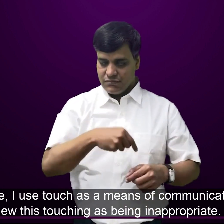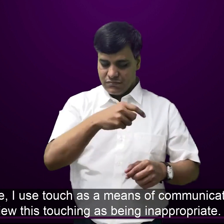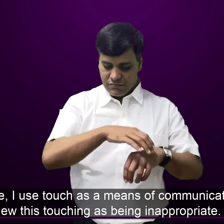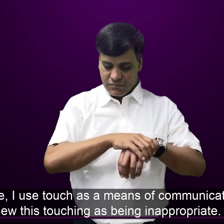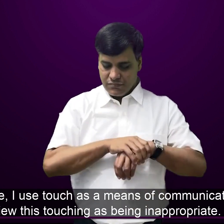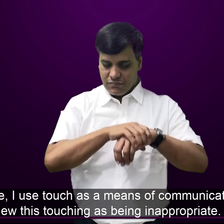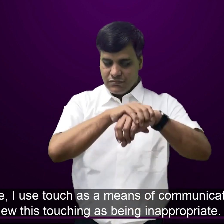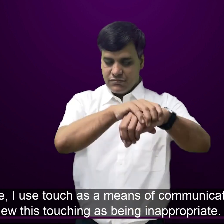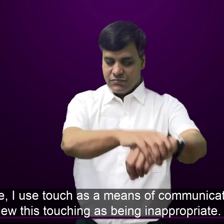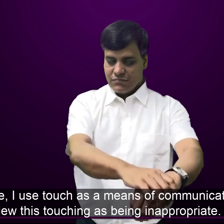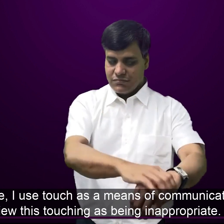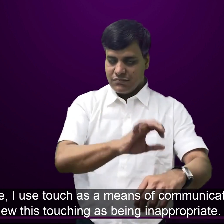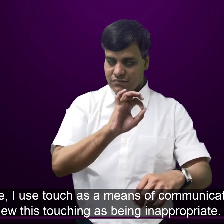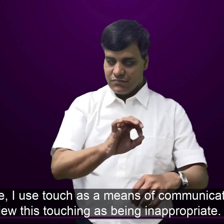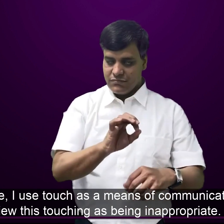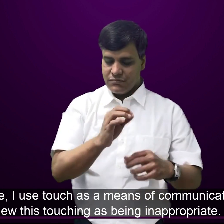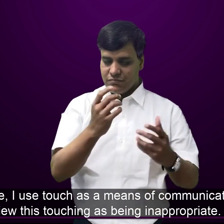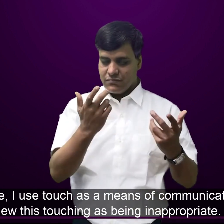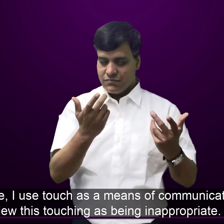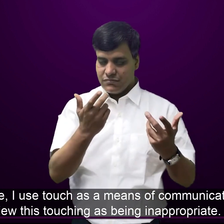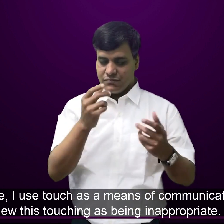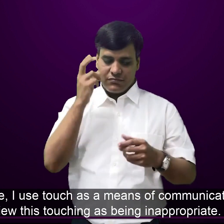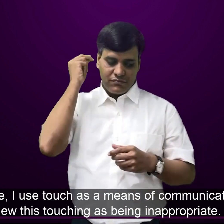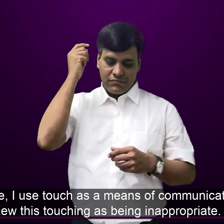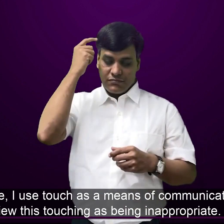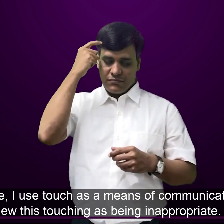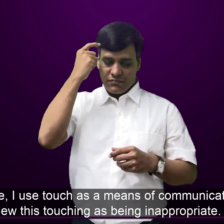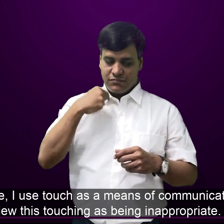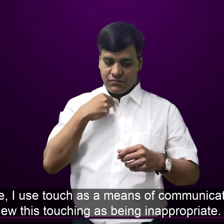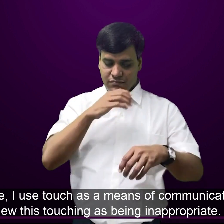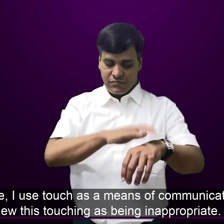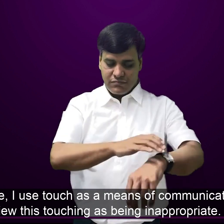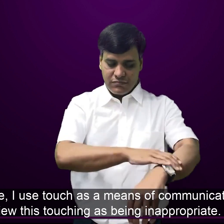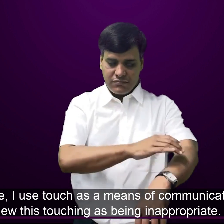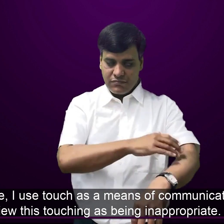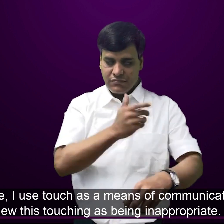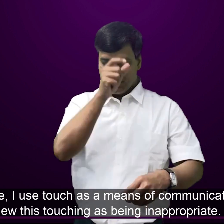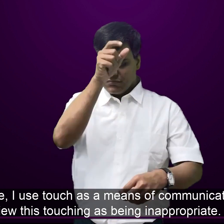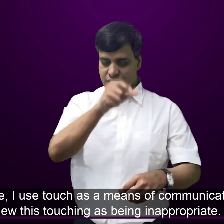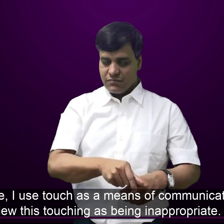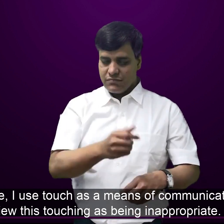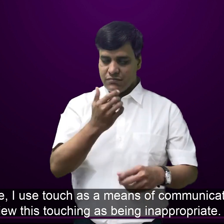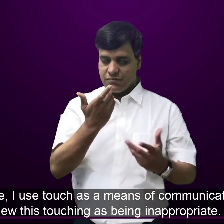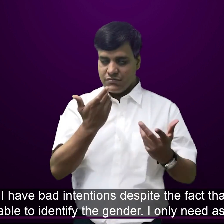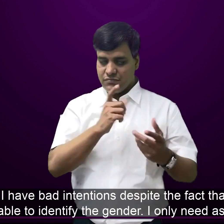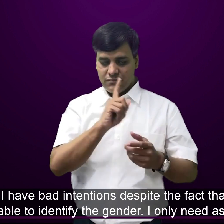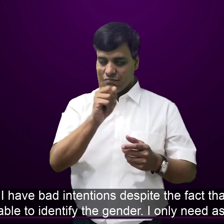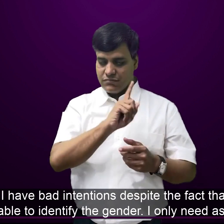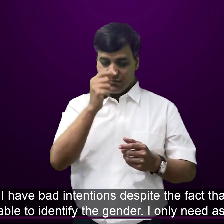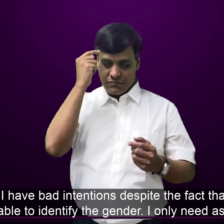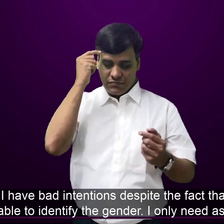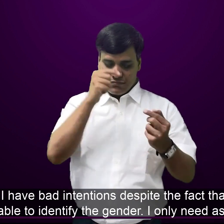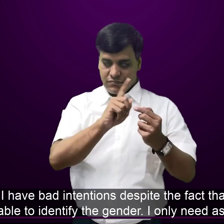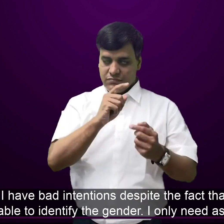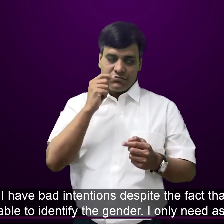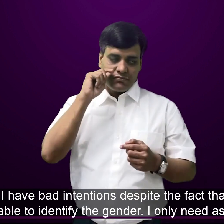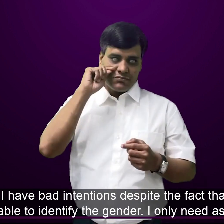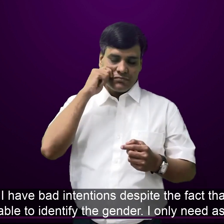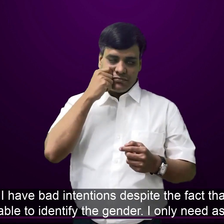हमें उनको स्पर्श करना ज़रूरी होता है। लेकिन श्रवण लोगों को ऐसा महसूस होता है कि यह करना बहुत ही गलत है